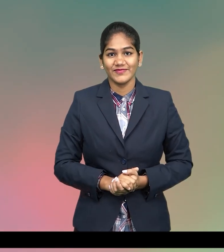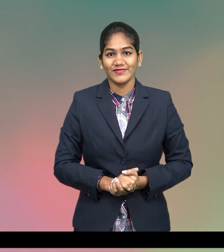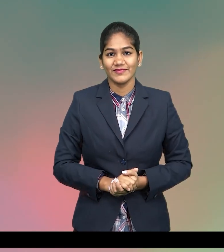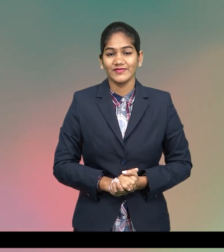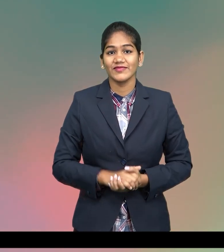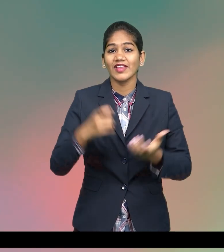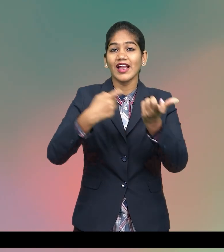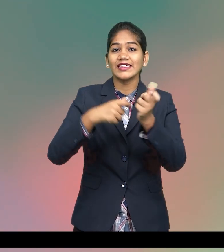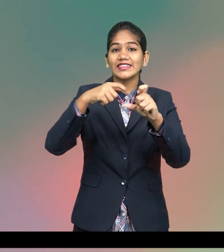ఉపశమనం.